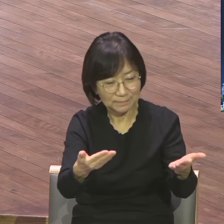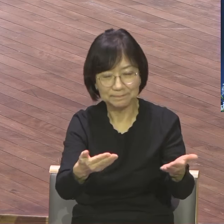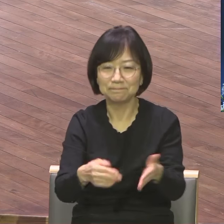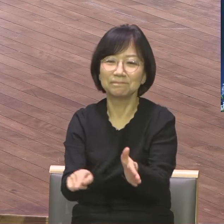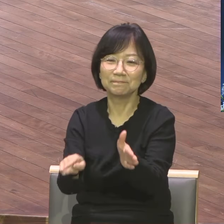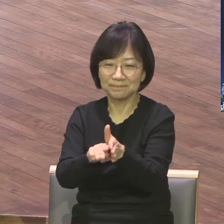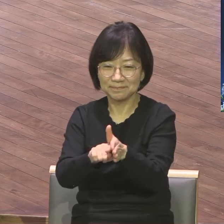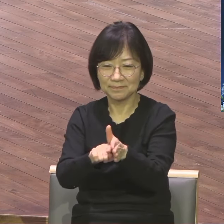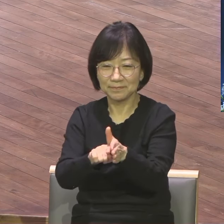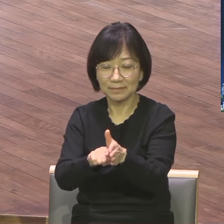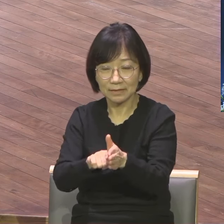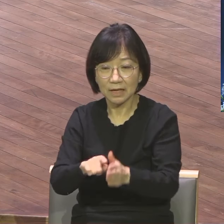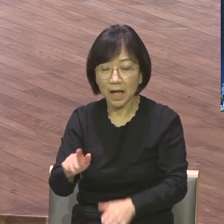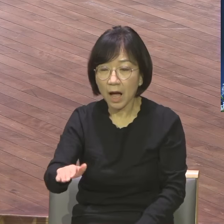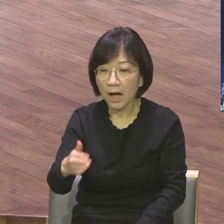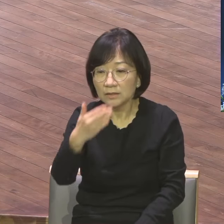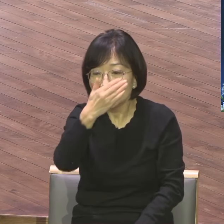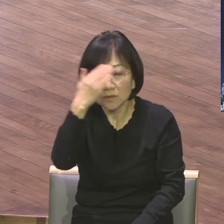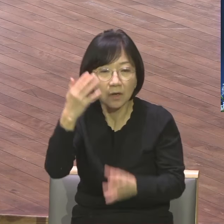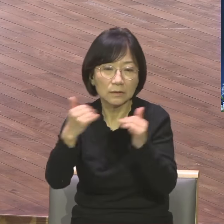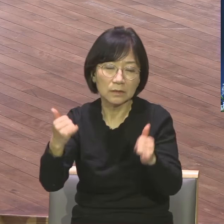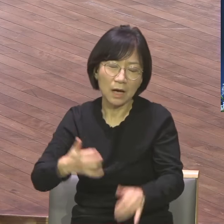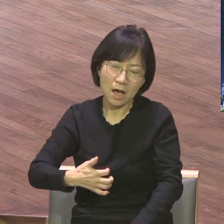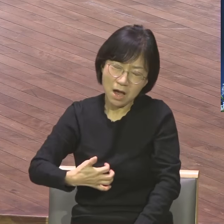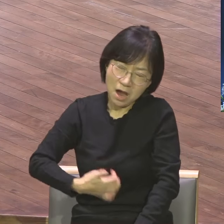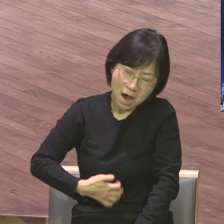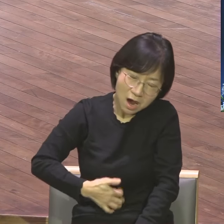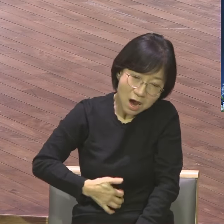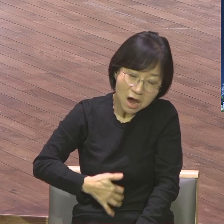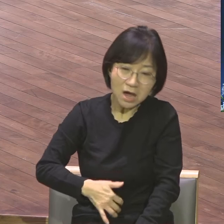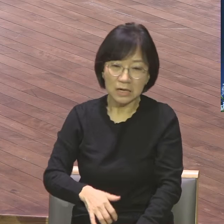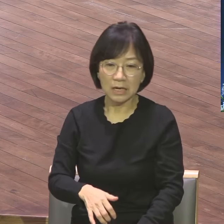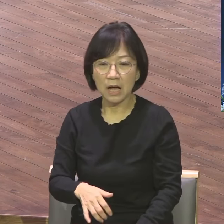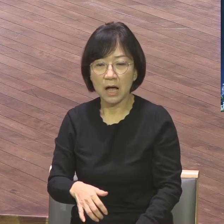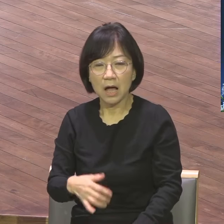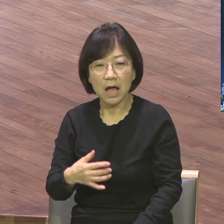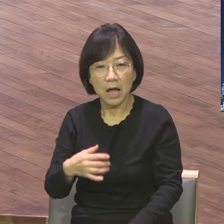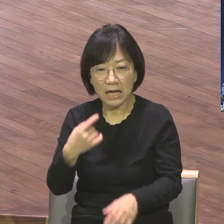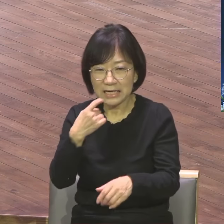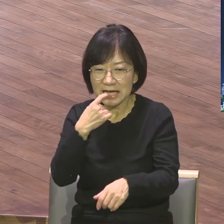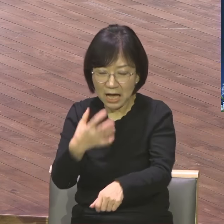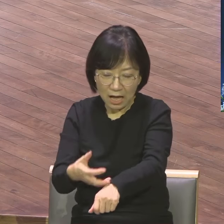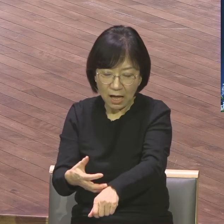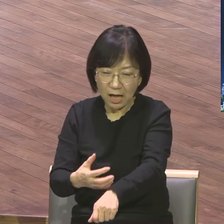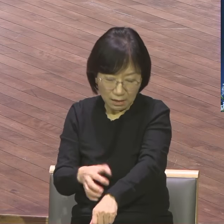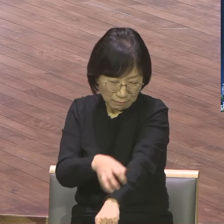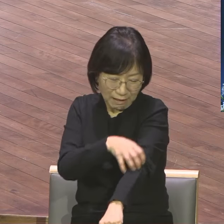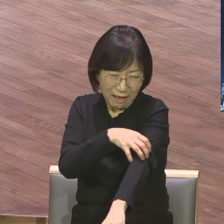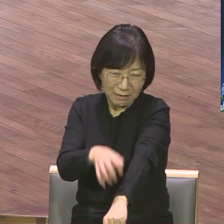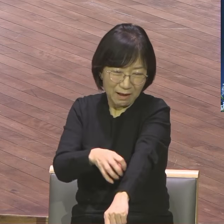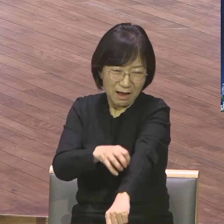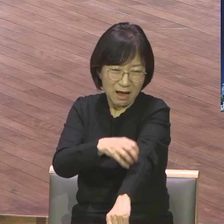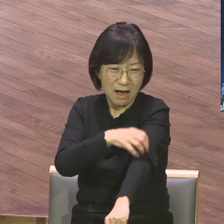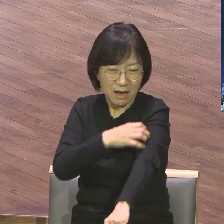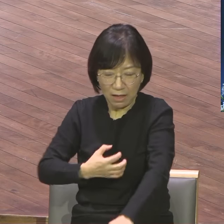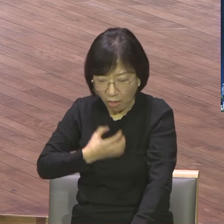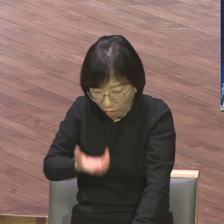청년들이 설사와 너 복통과 식중독으로 고생했다. 하나님이